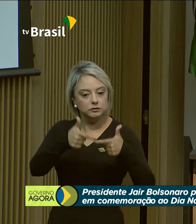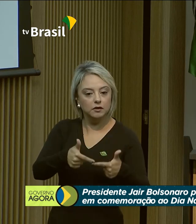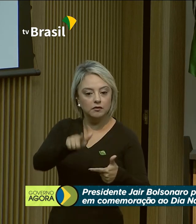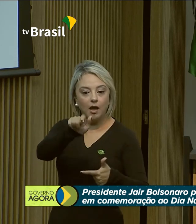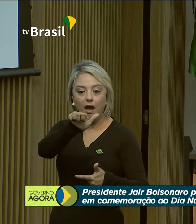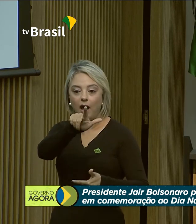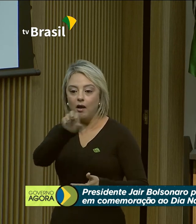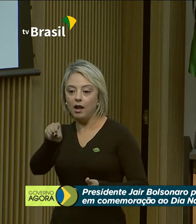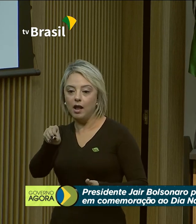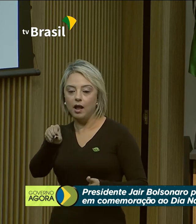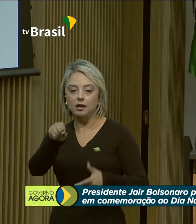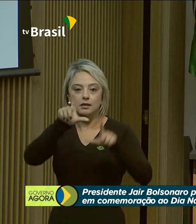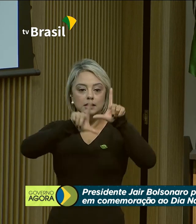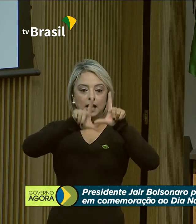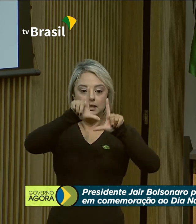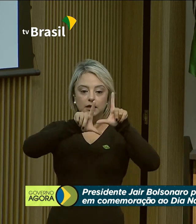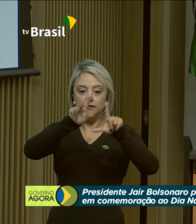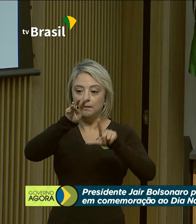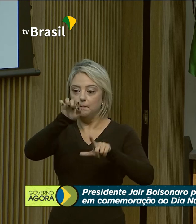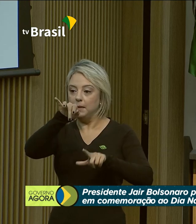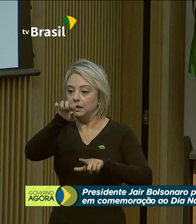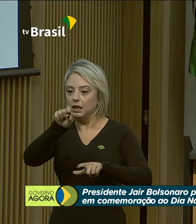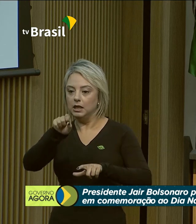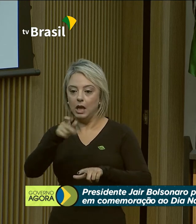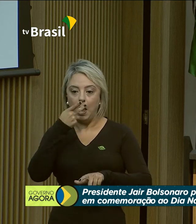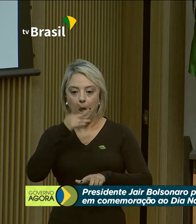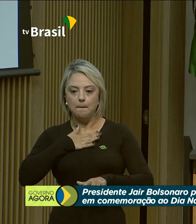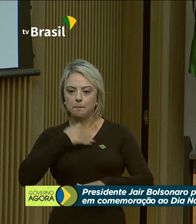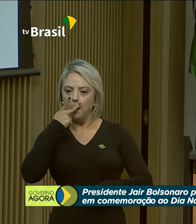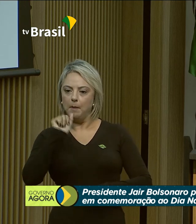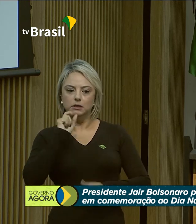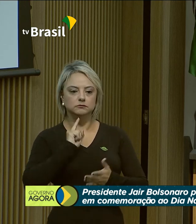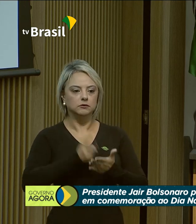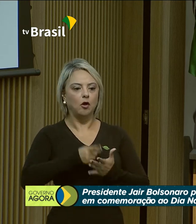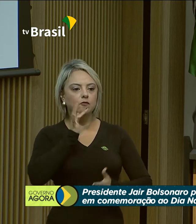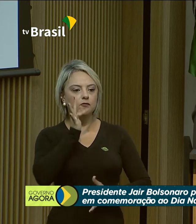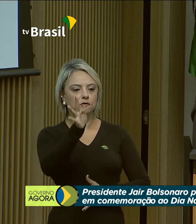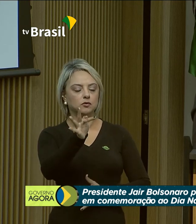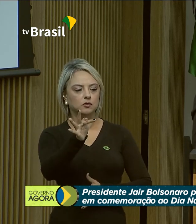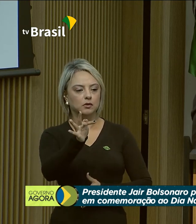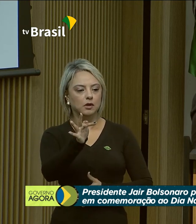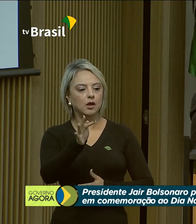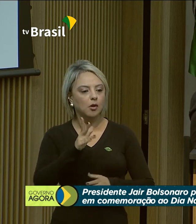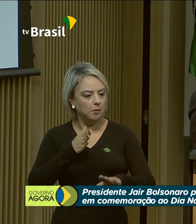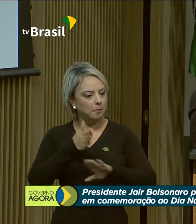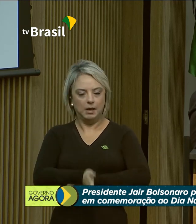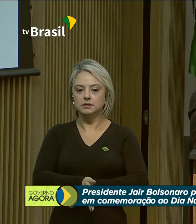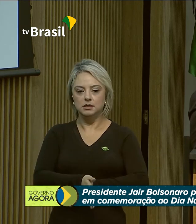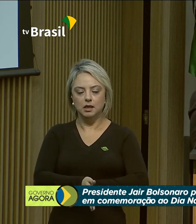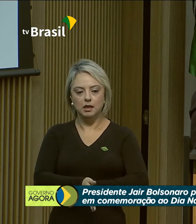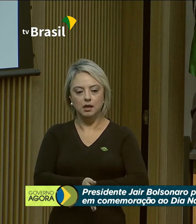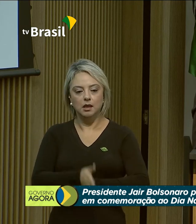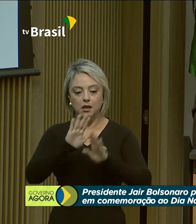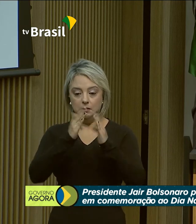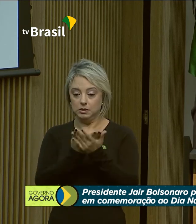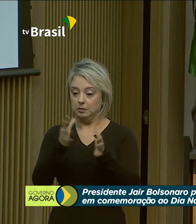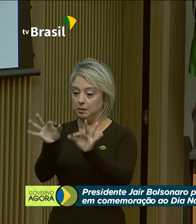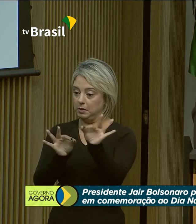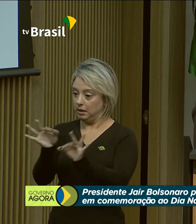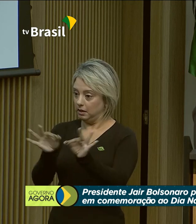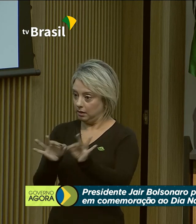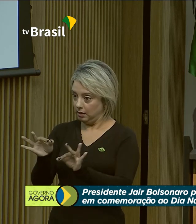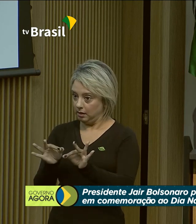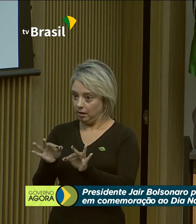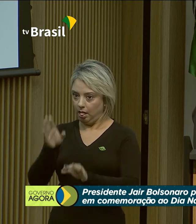Galo, na TV Bandeirantes. Meu pai rapidamente decidiu meu futuro, como havia sido aprovado para a Escola Preparatória de Cadeia